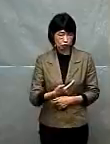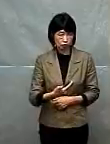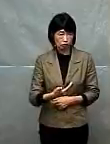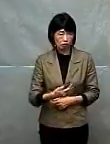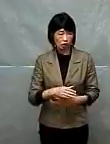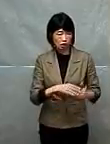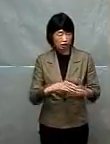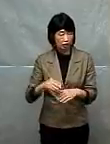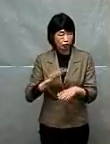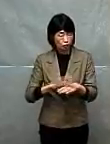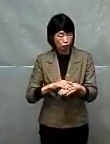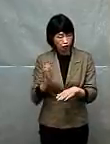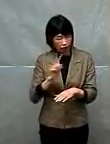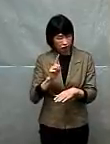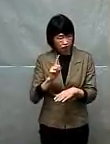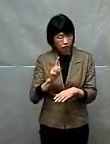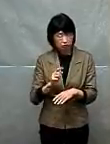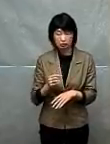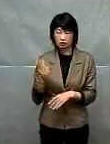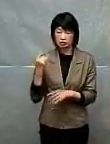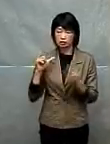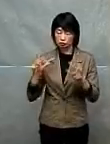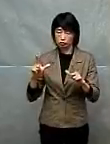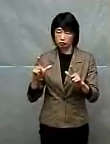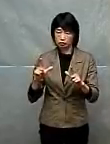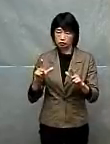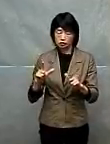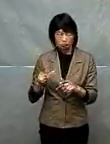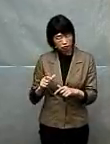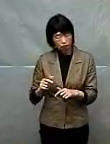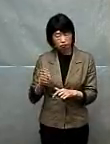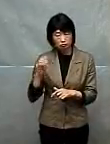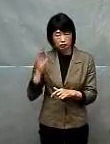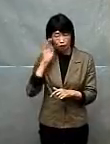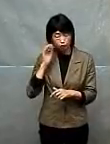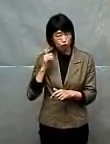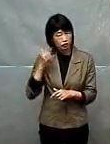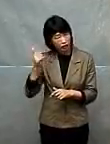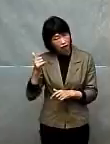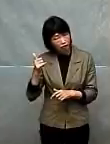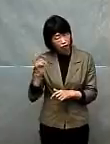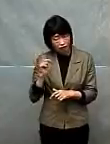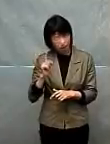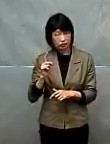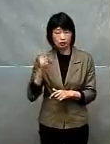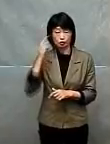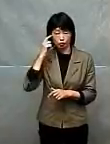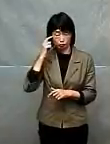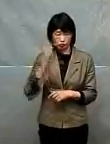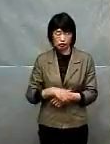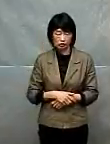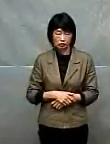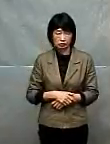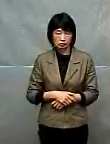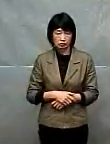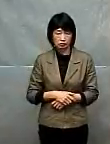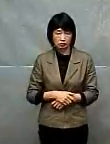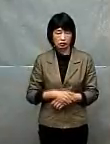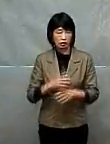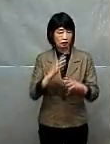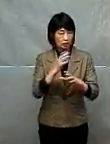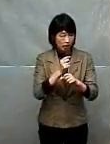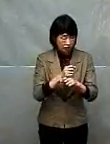方法はちょっと聞いていませんが、多分電話か何かだと思いますが、何時に何日